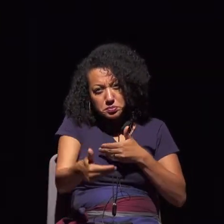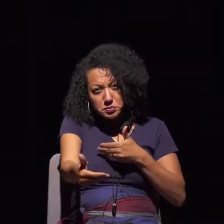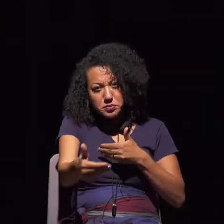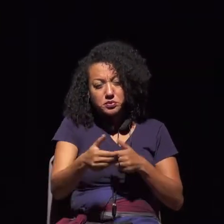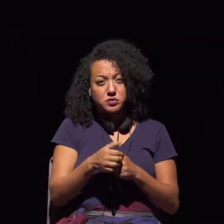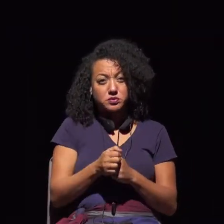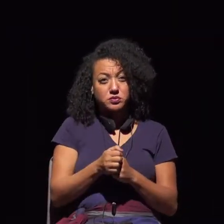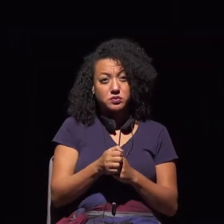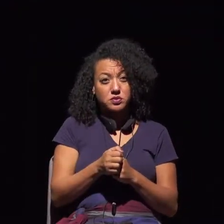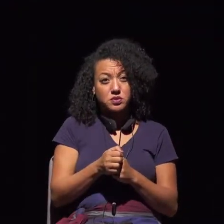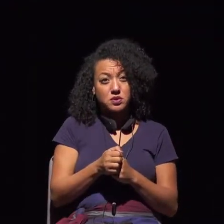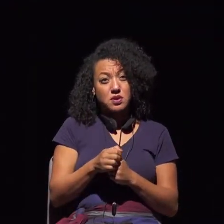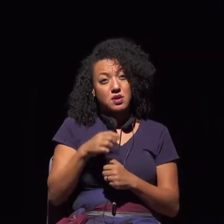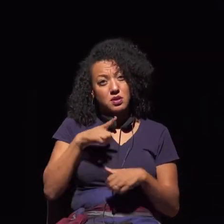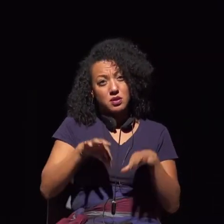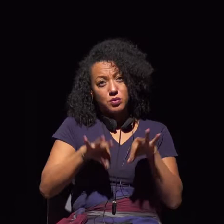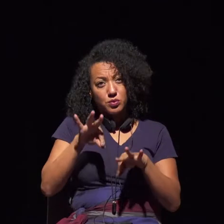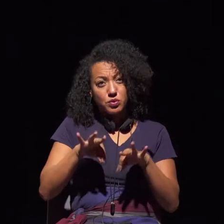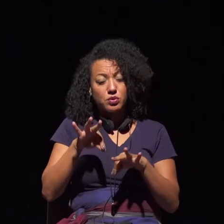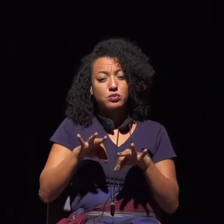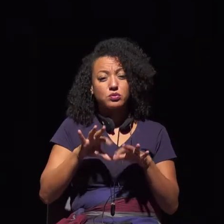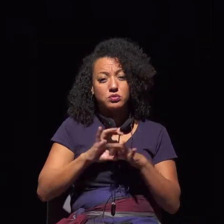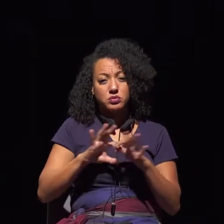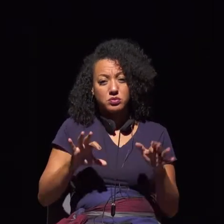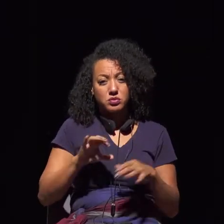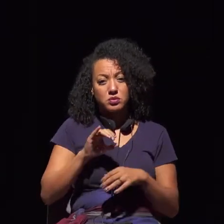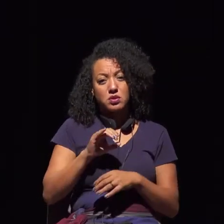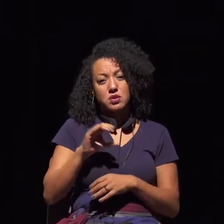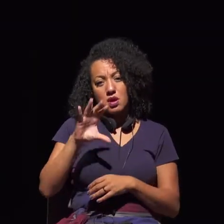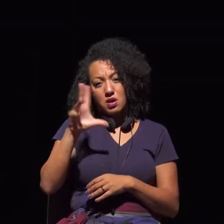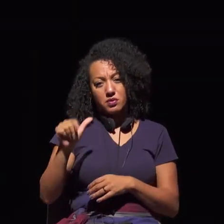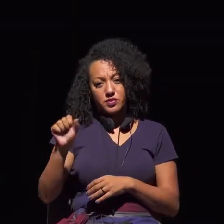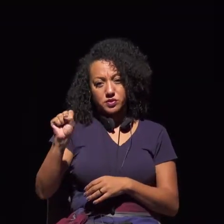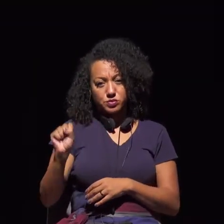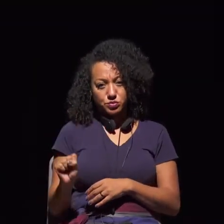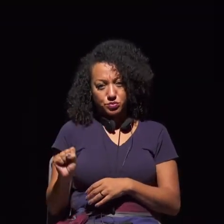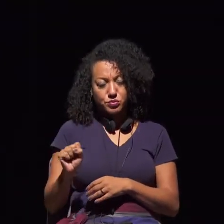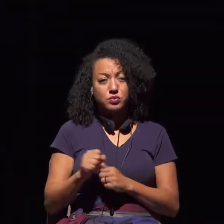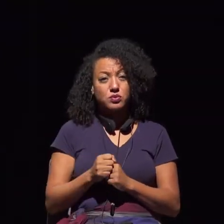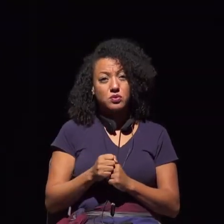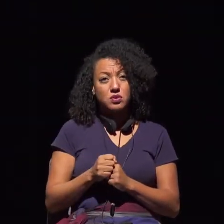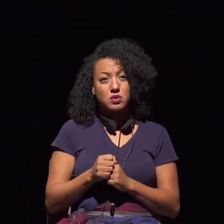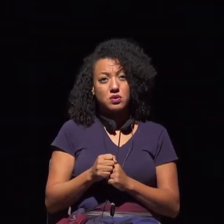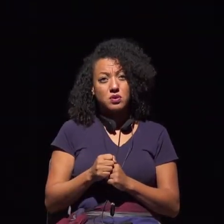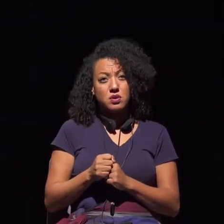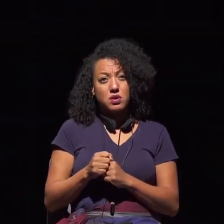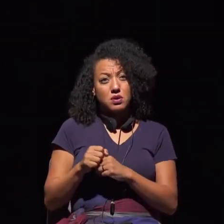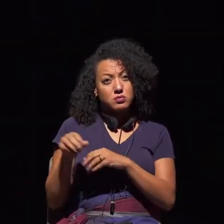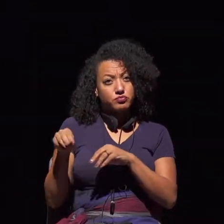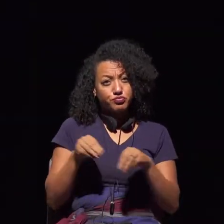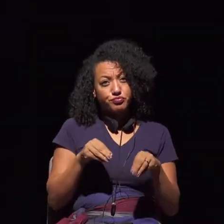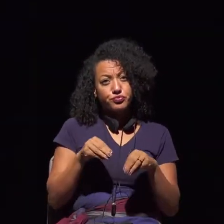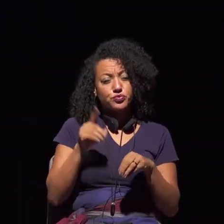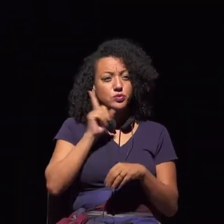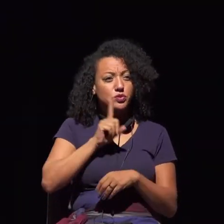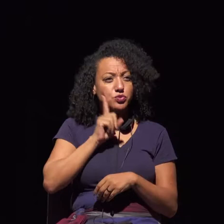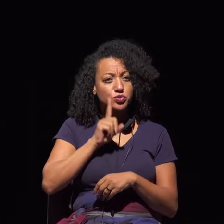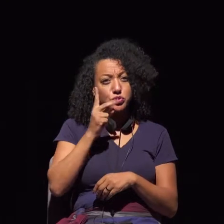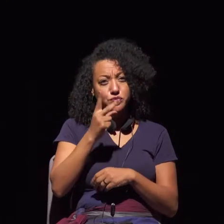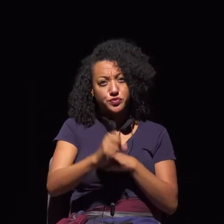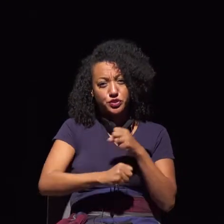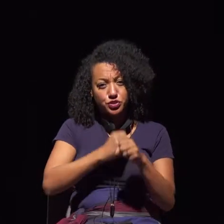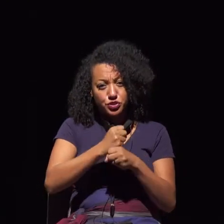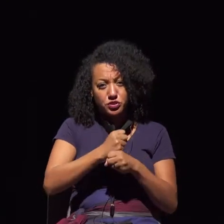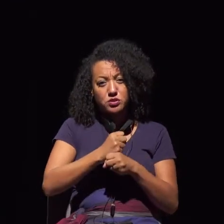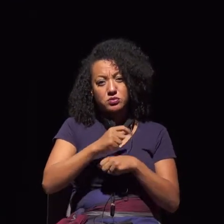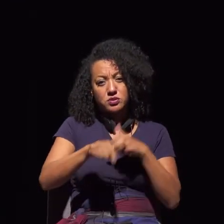TUMELO MOSAKA é curador independente de Joanesburgo, África do Sul. Baseado nos Estados Unidos há mais de 2 décadas, trabalhando dentro e